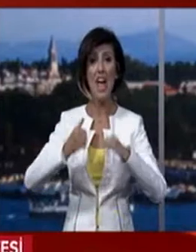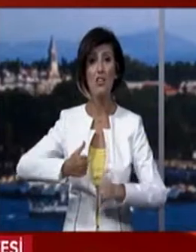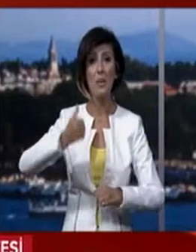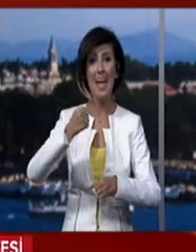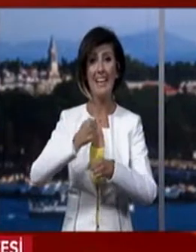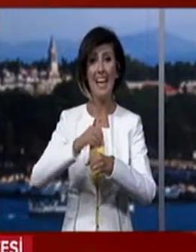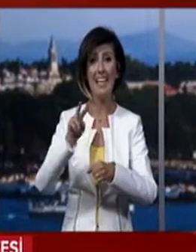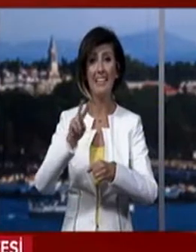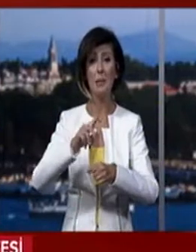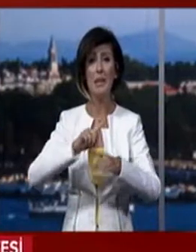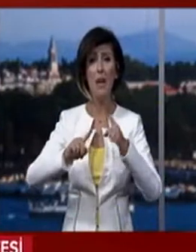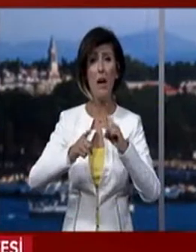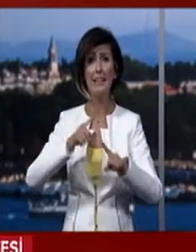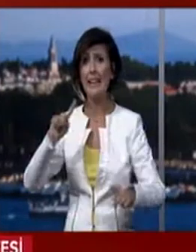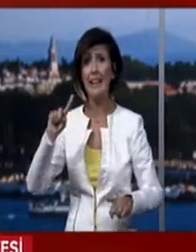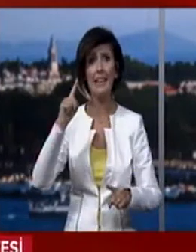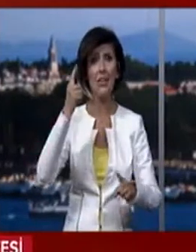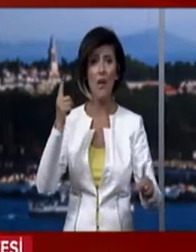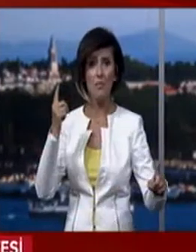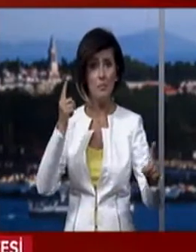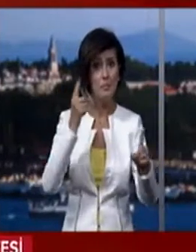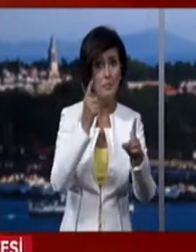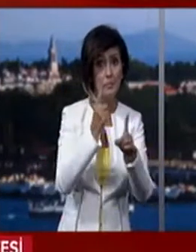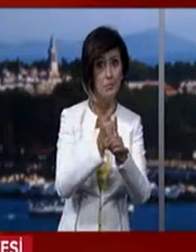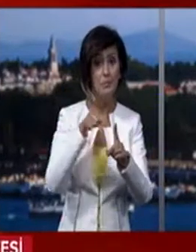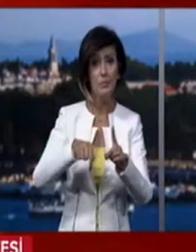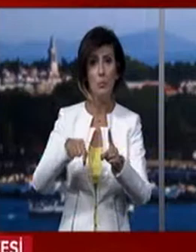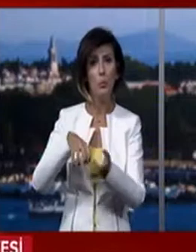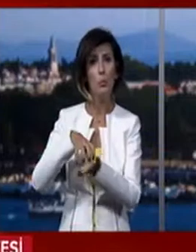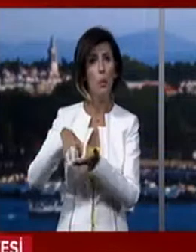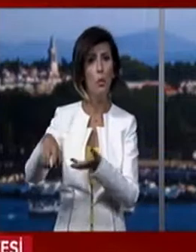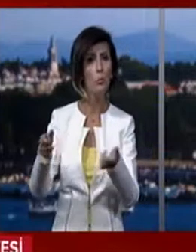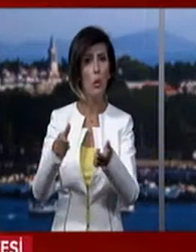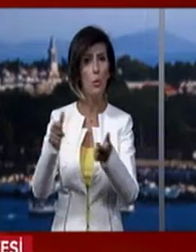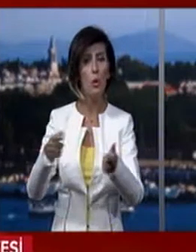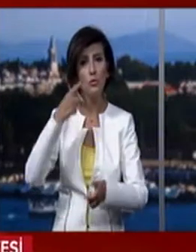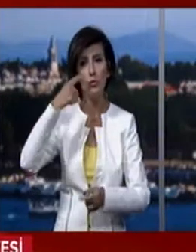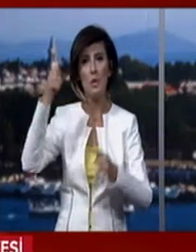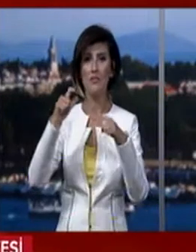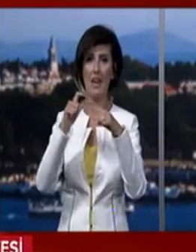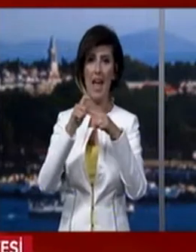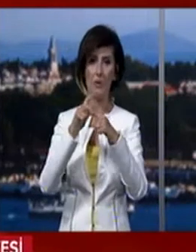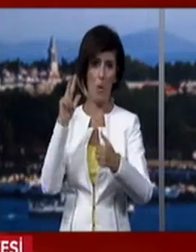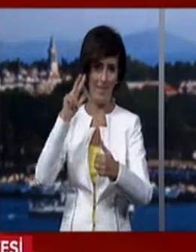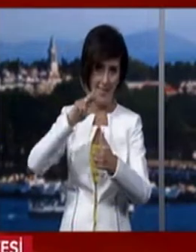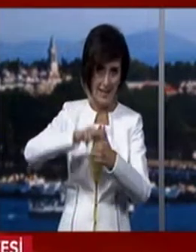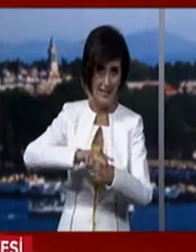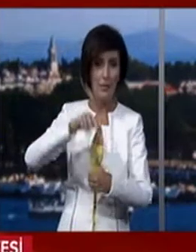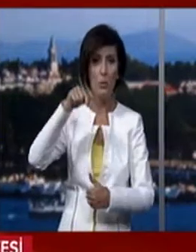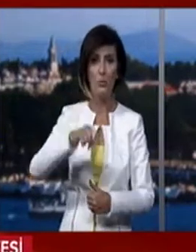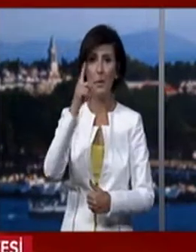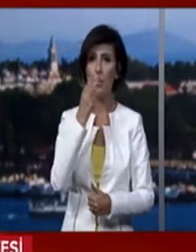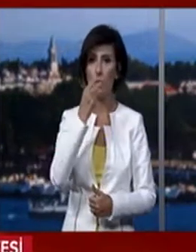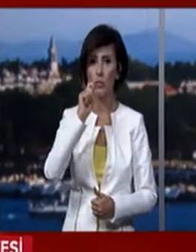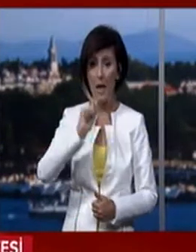G20 tarihinde ilk kez bir araya geliyor ve toplantıların bugünkü bölümüne Cumhurbaşkanı Recep Tayyip Erdoğan da katıldı ve burada bir